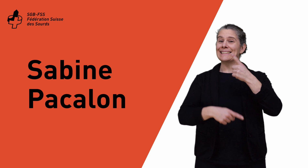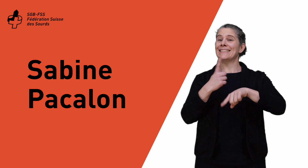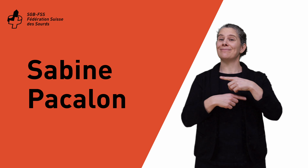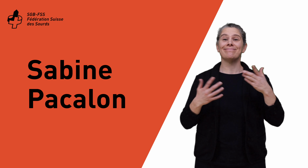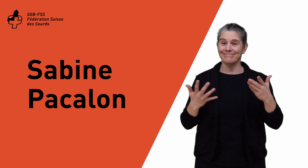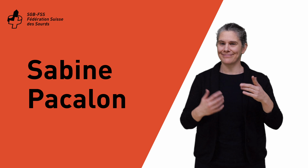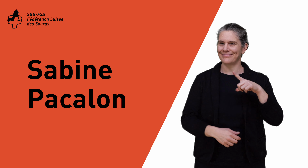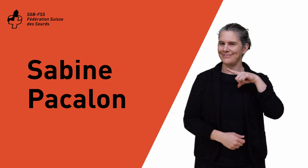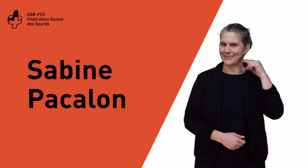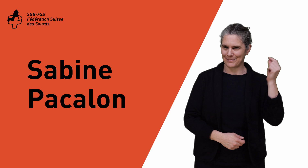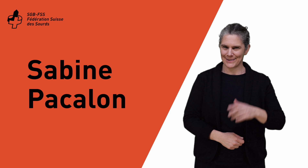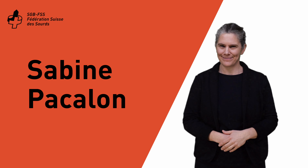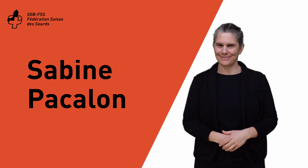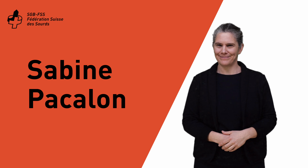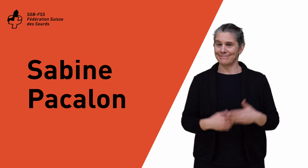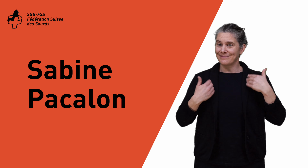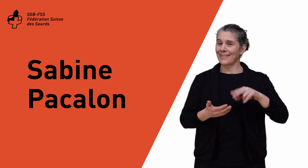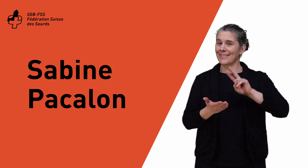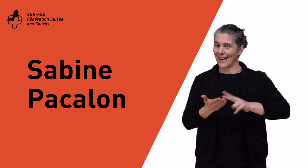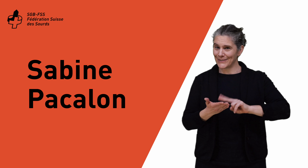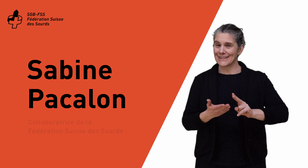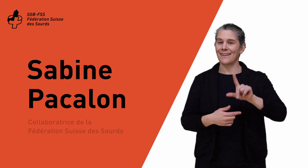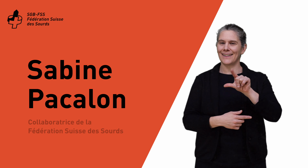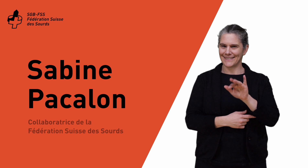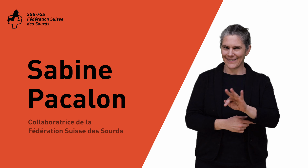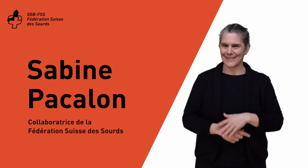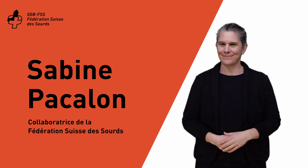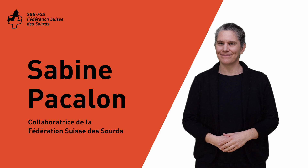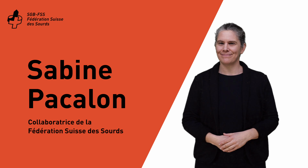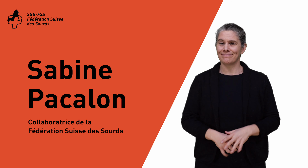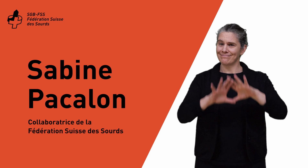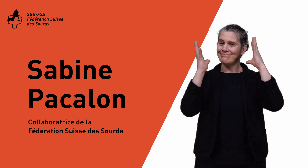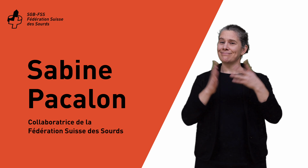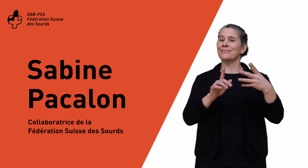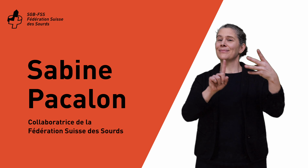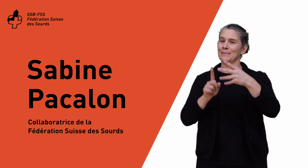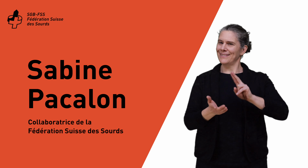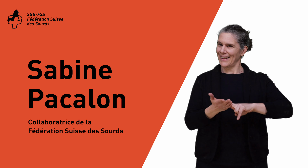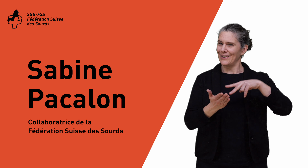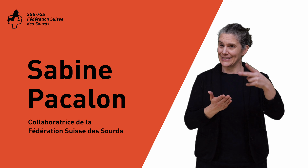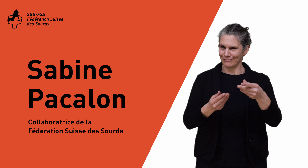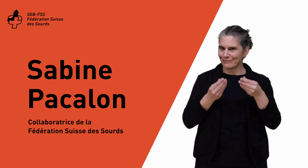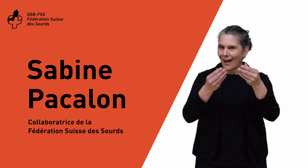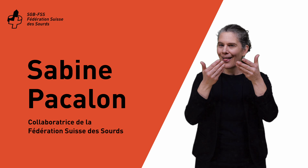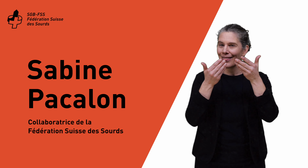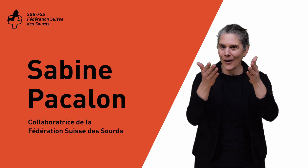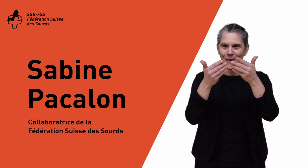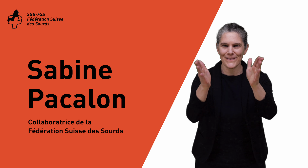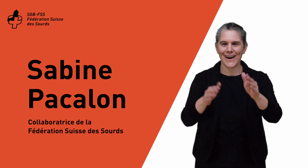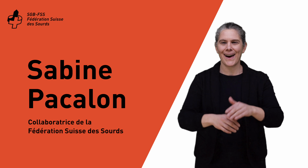C'est mon nom gestuel. Je suis professeur de langue des signes. Je me réjouis de pouvoir t'accompagner tout